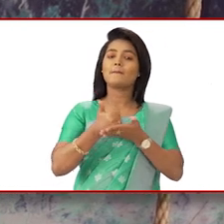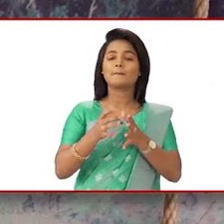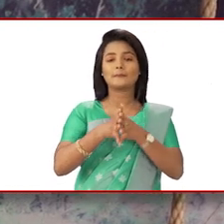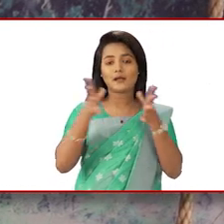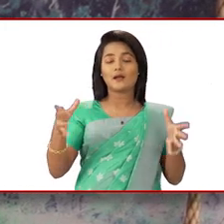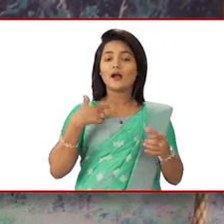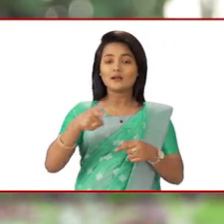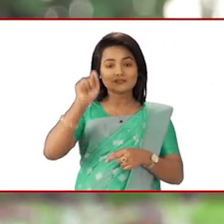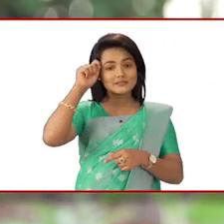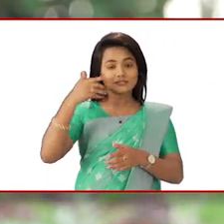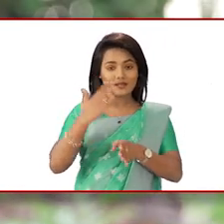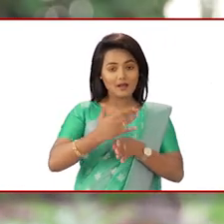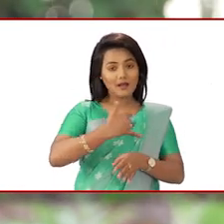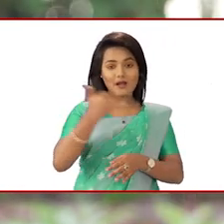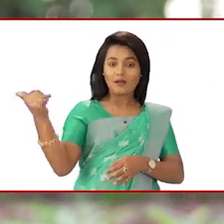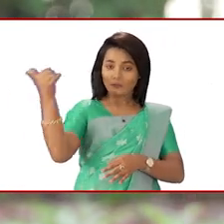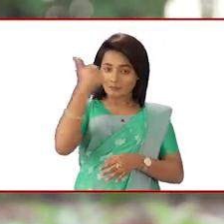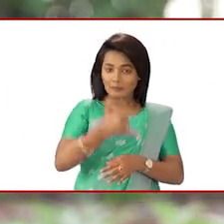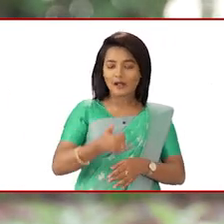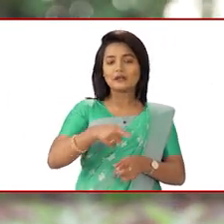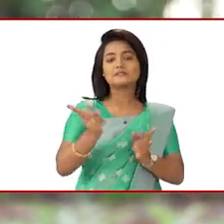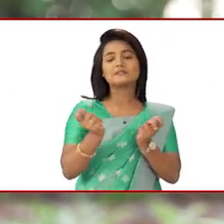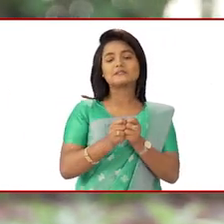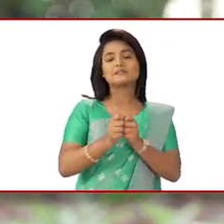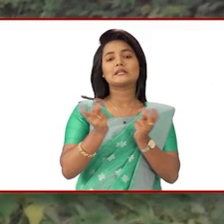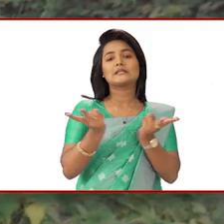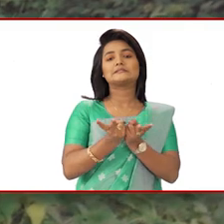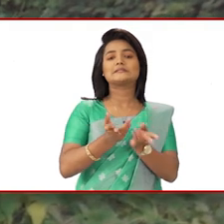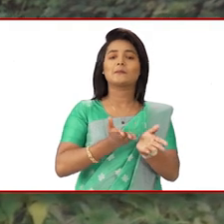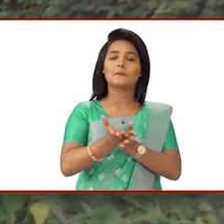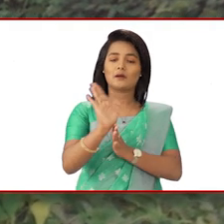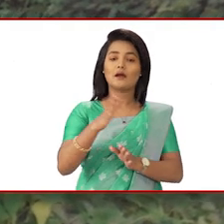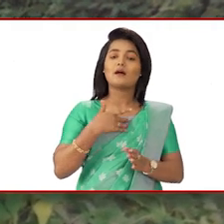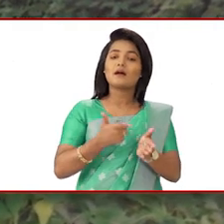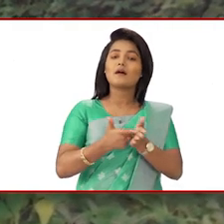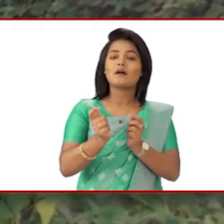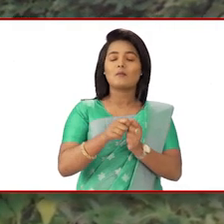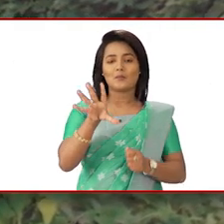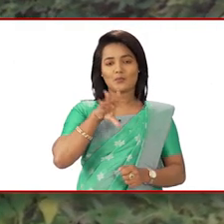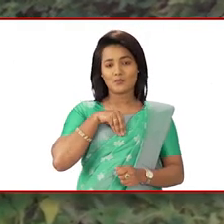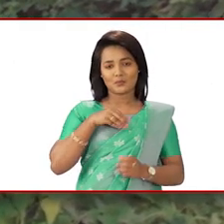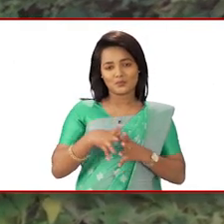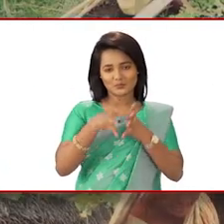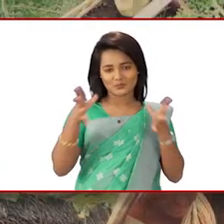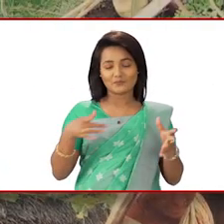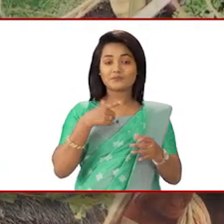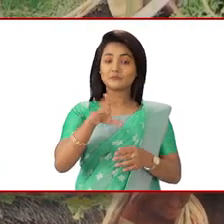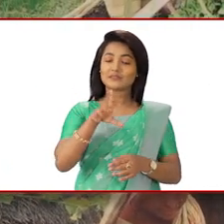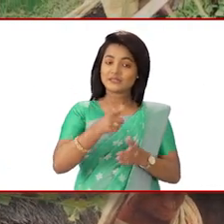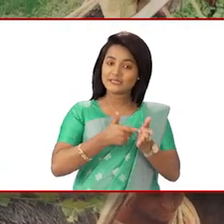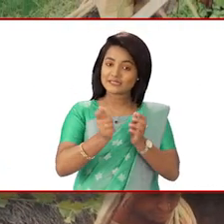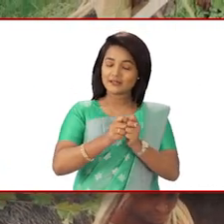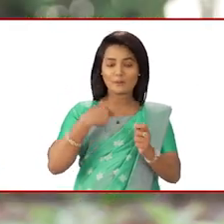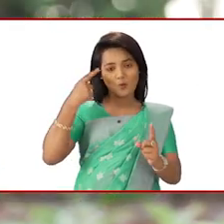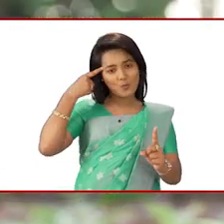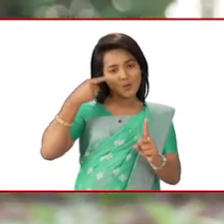বসে একই অবস্থা। এই কাজ আমি ধরে রাখেছি, আমার ভালো লাগে কৃষিকাজ। আমি কৃষিকাজে আমার মন ধ্যান চলে গেছে